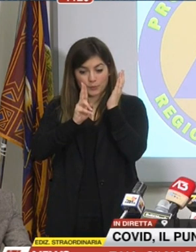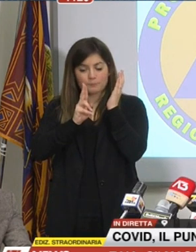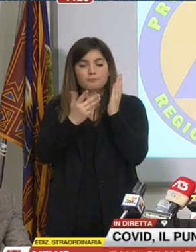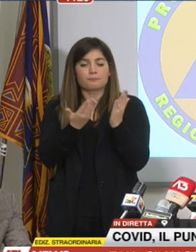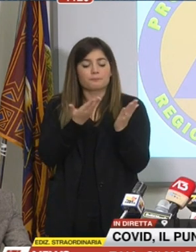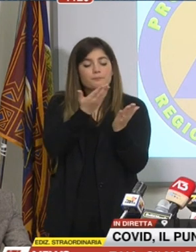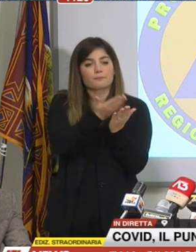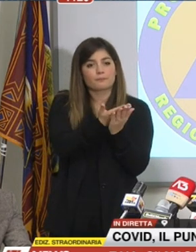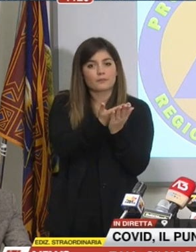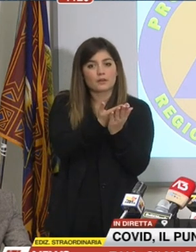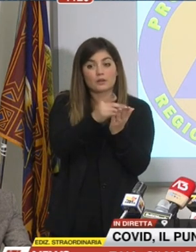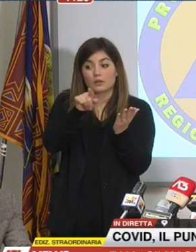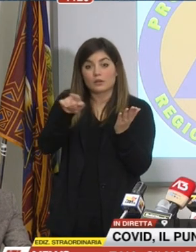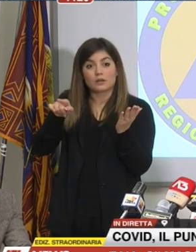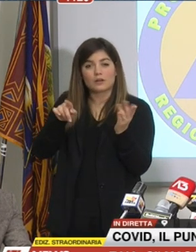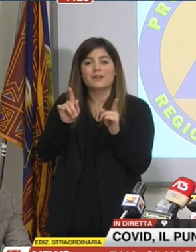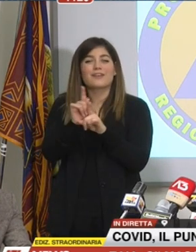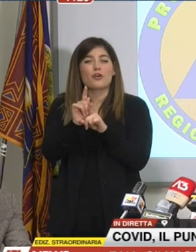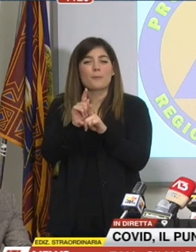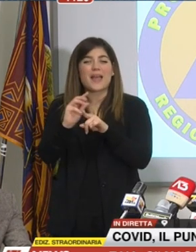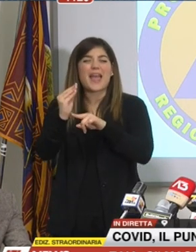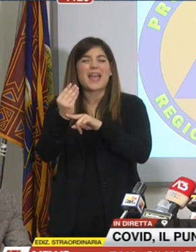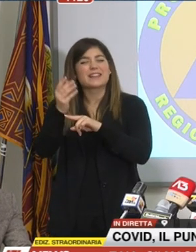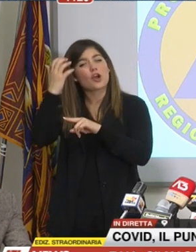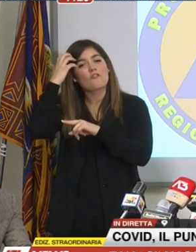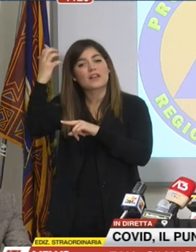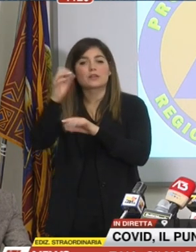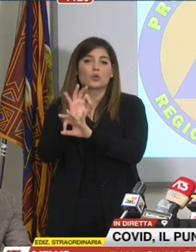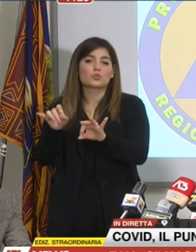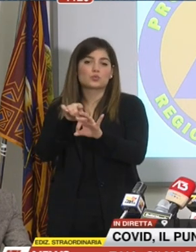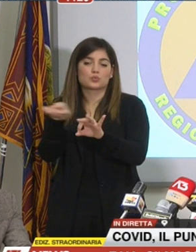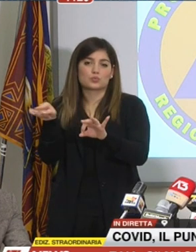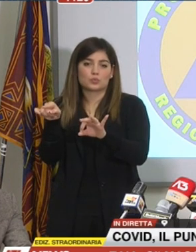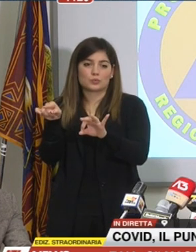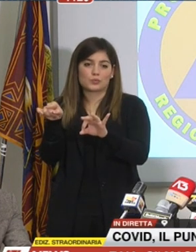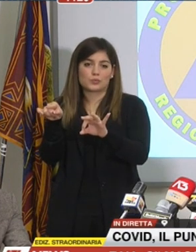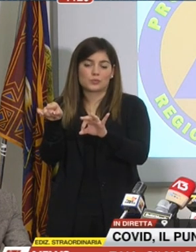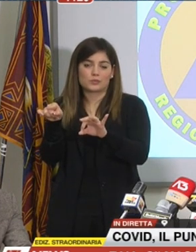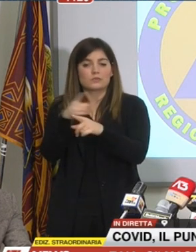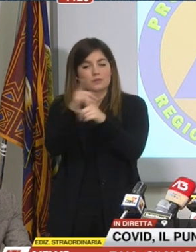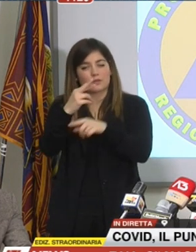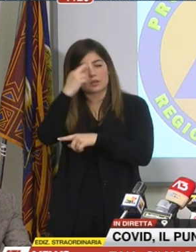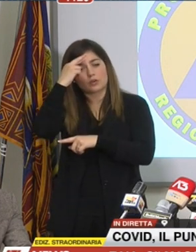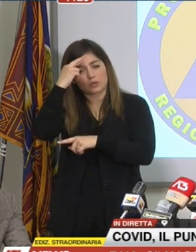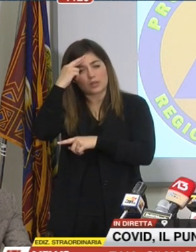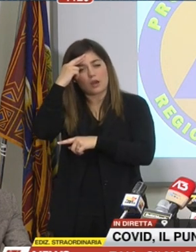che non sono provvedimenti governativi. Voi ricordate che è stato detto fin dal primo giorno, presentando il